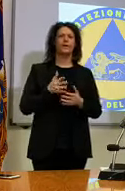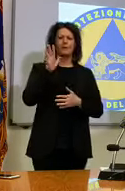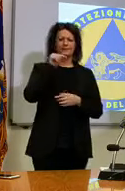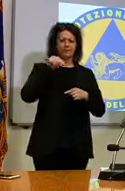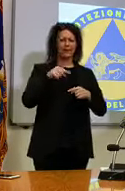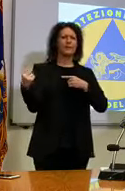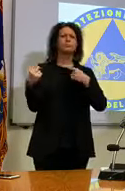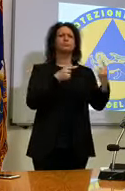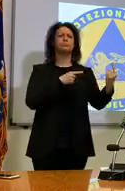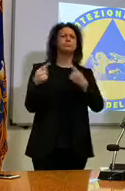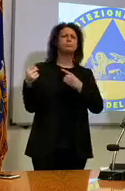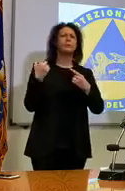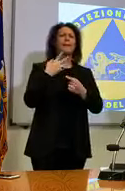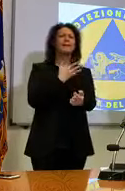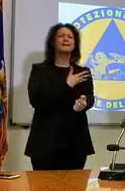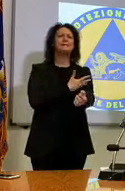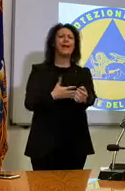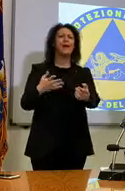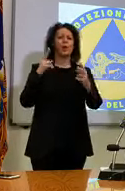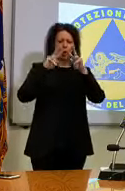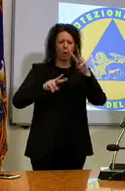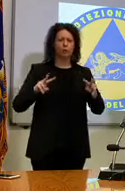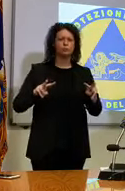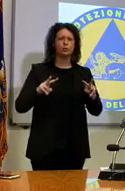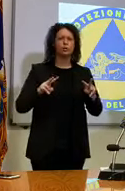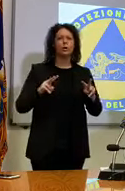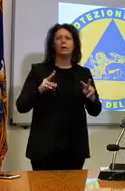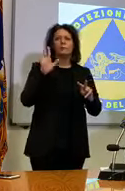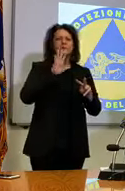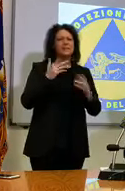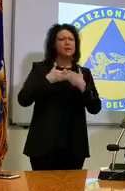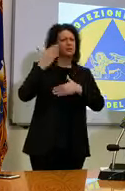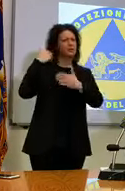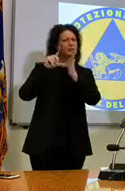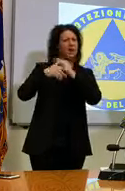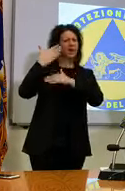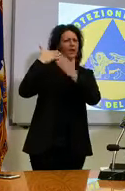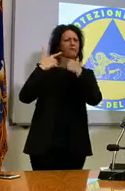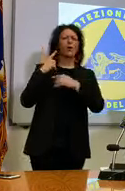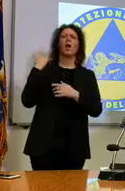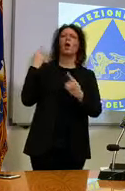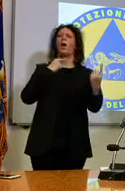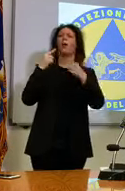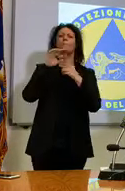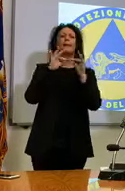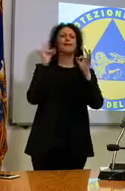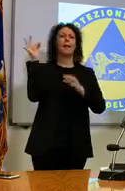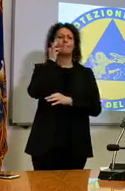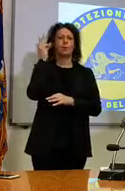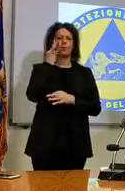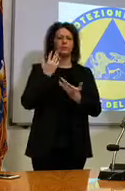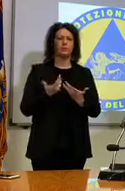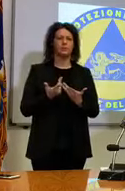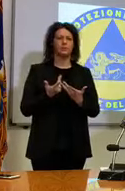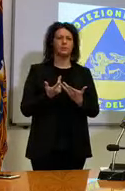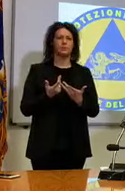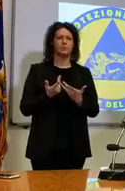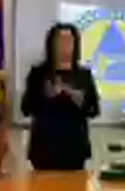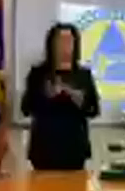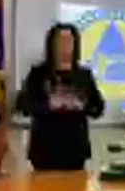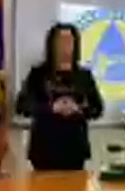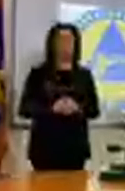al dibattito sui tamponi. Noi eravamo quelli che non avevamo capito, non posso più dire parolacce, perché degli insegnanti mi hanno detto attenzione, sono anche i